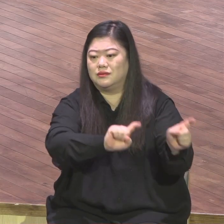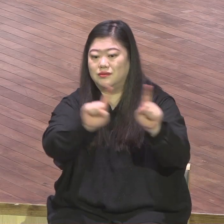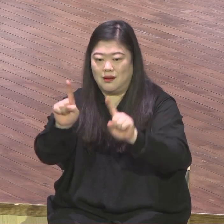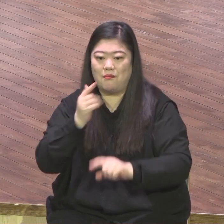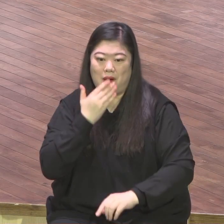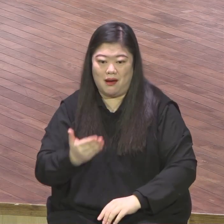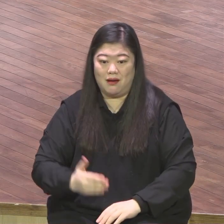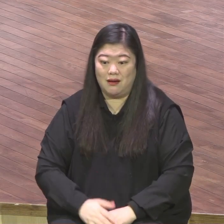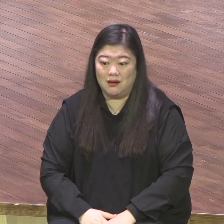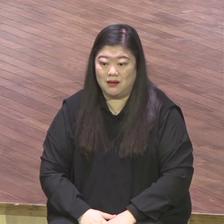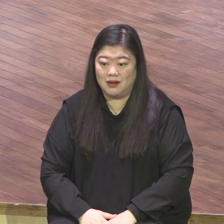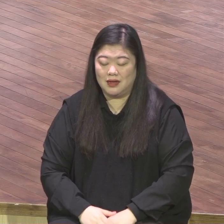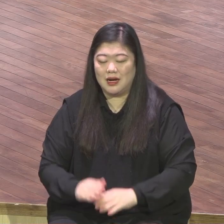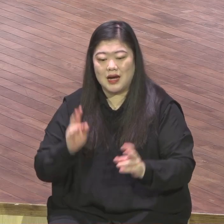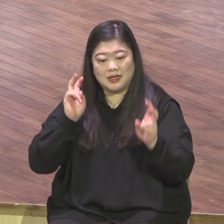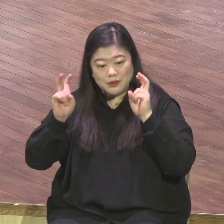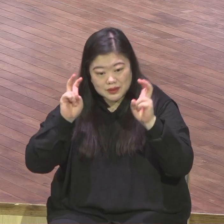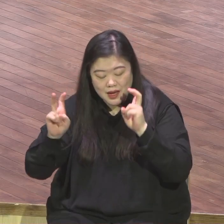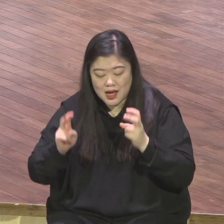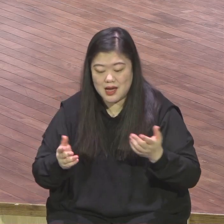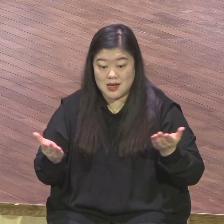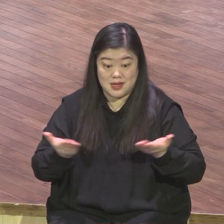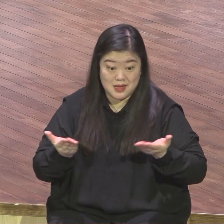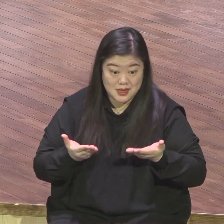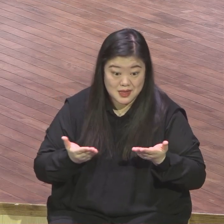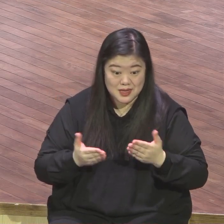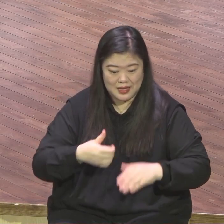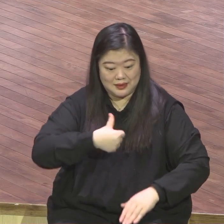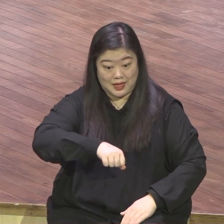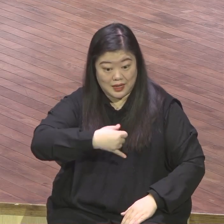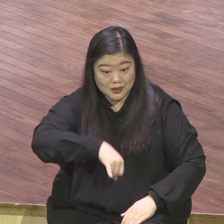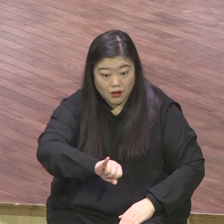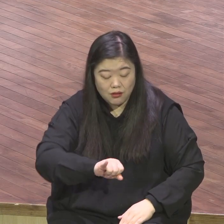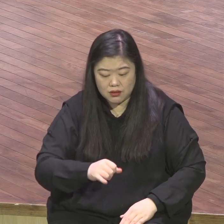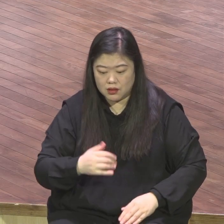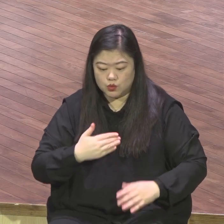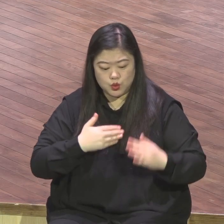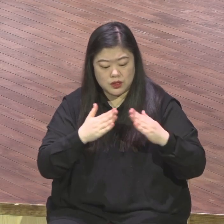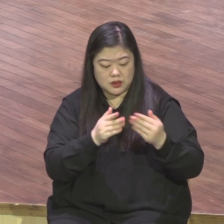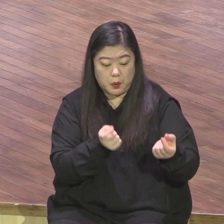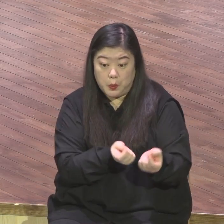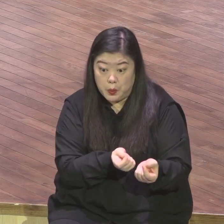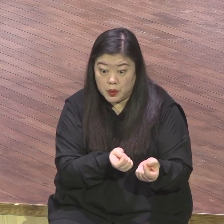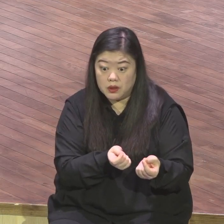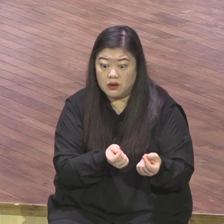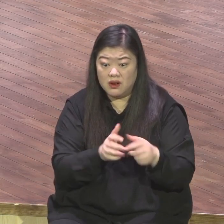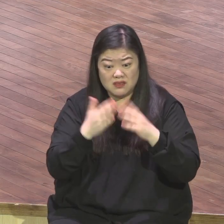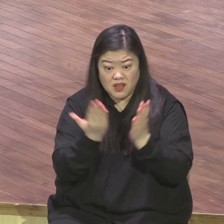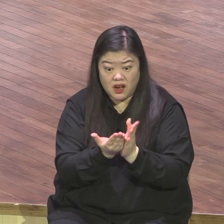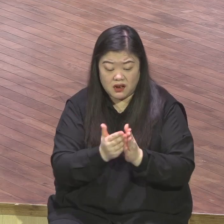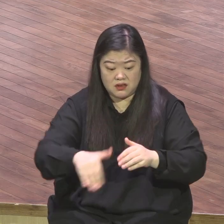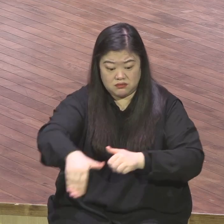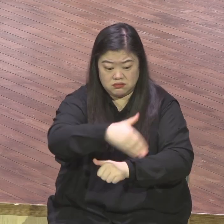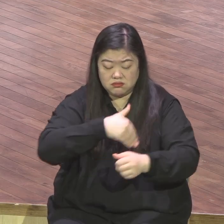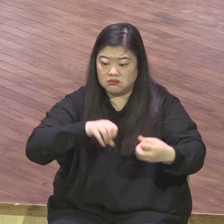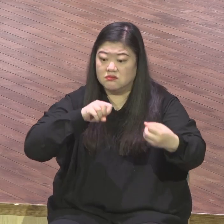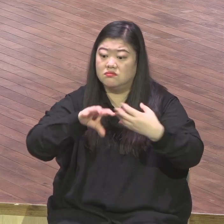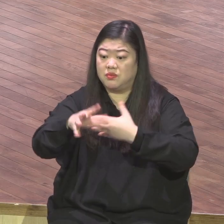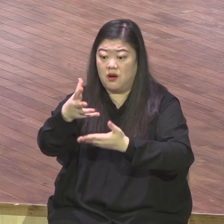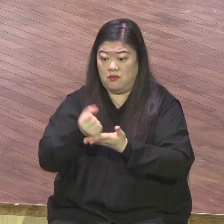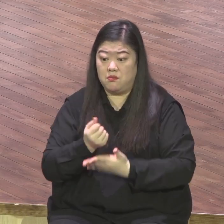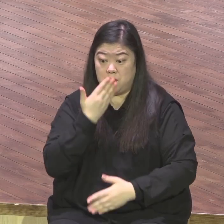현장, 가정 현장, 직장 현장, 사업 현장, 이 살건 지역 현장, 초월적 응답